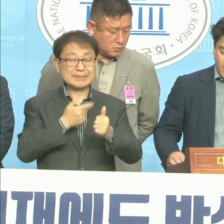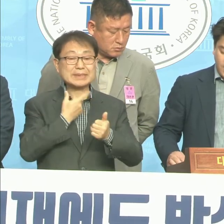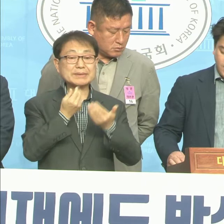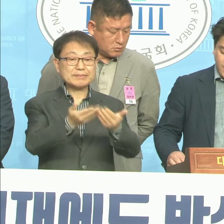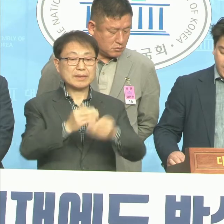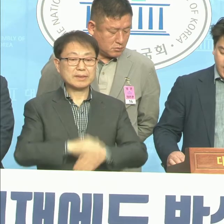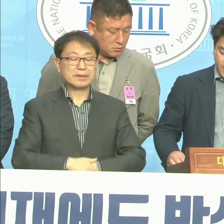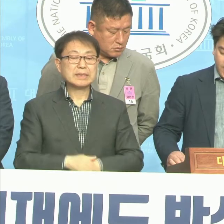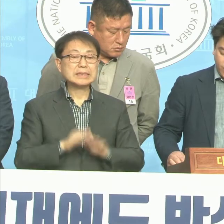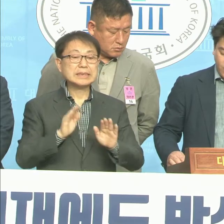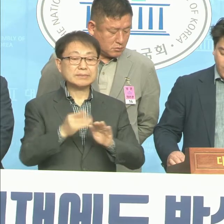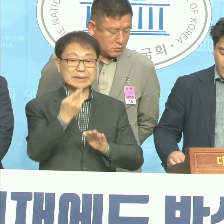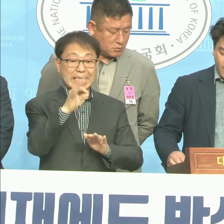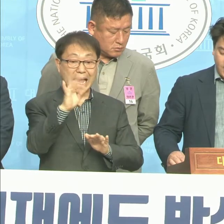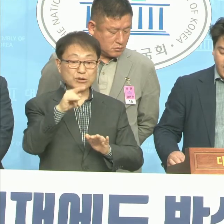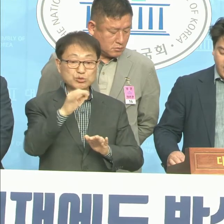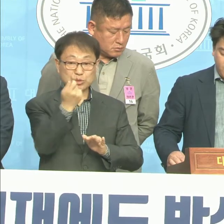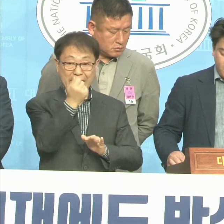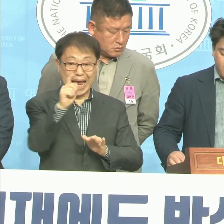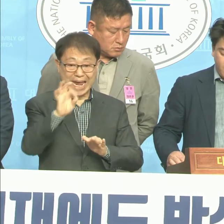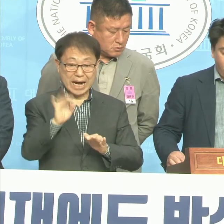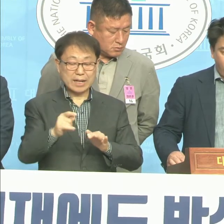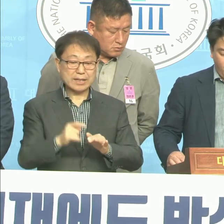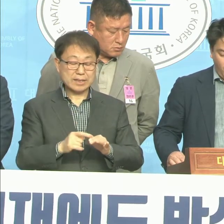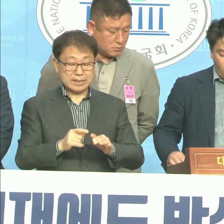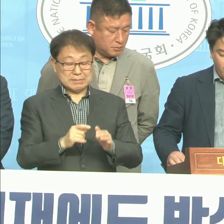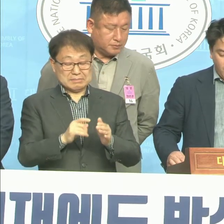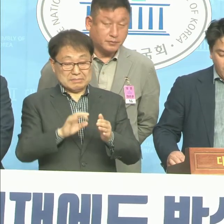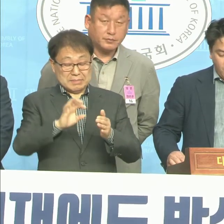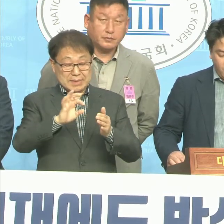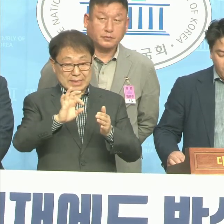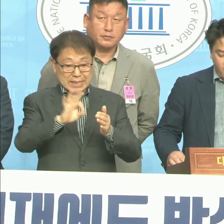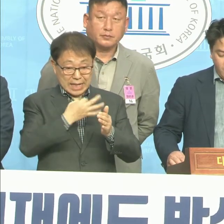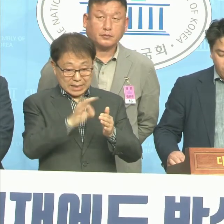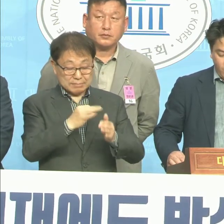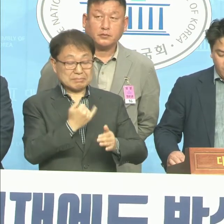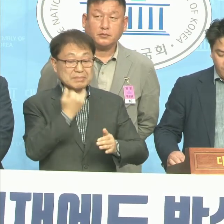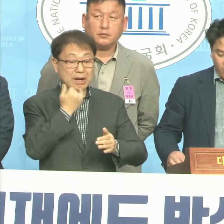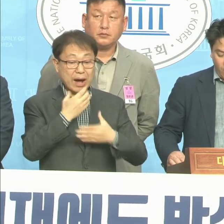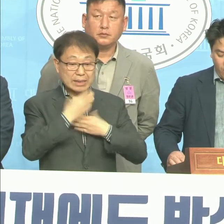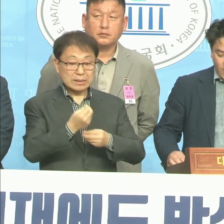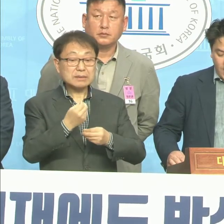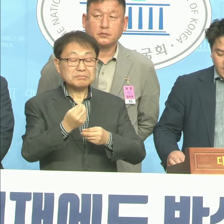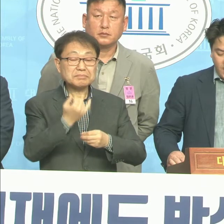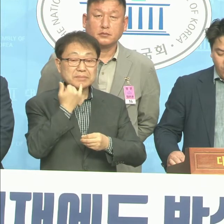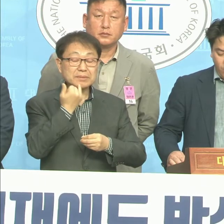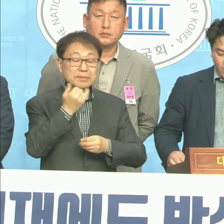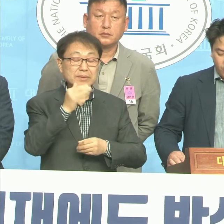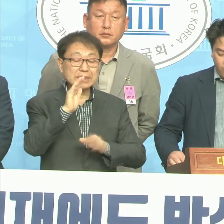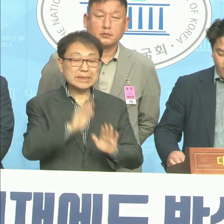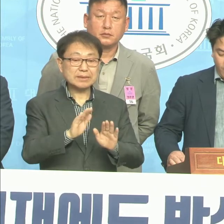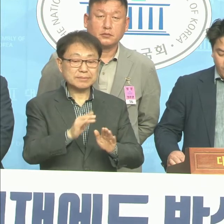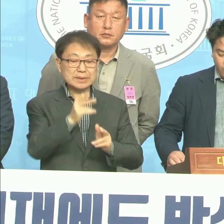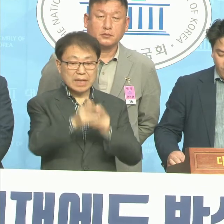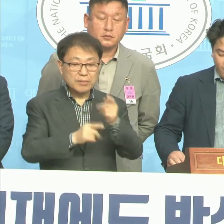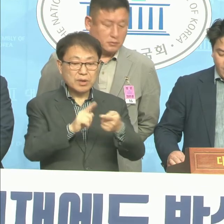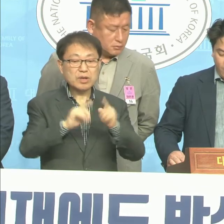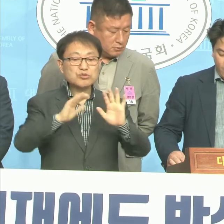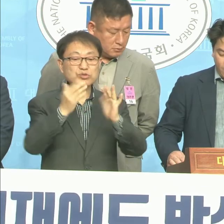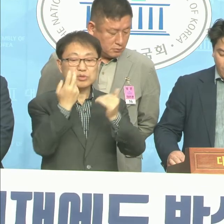현재 대우조선해양의 재정건전성이 확보되고 경영 여건이 좋아져 쓰므로 산업 또한 국회